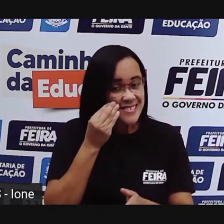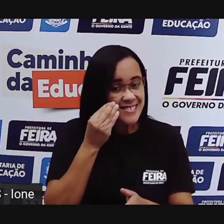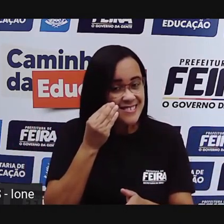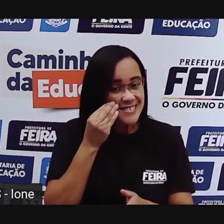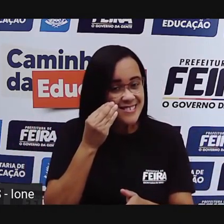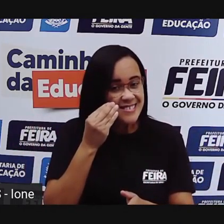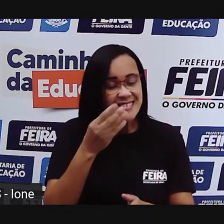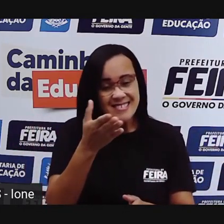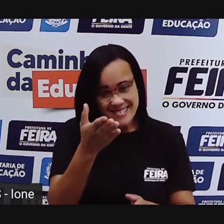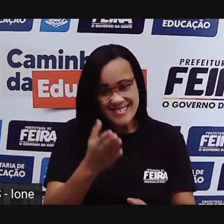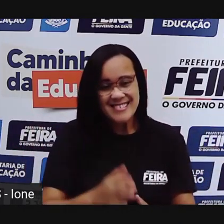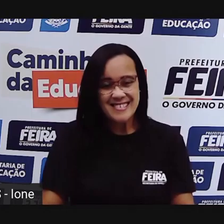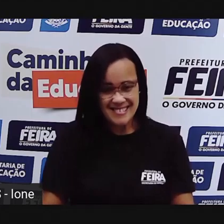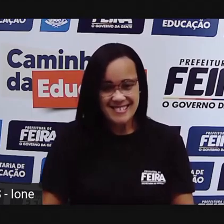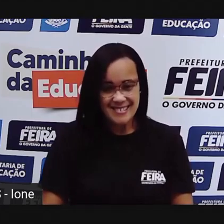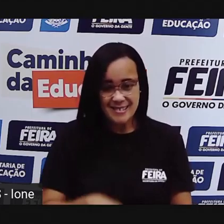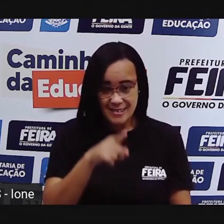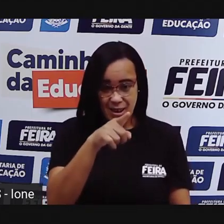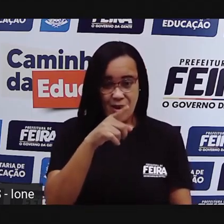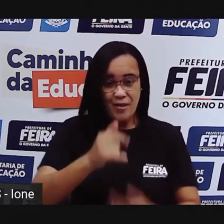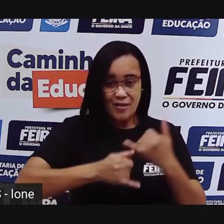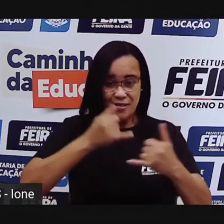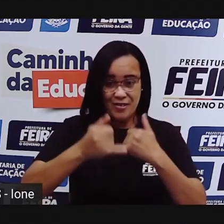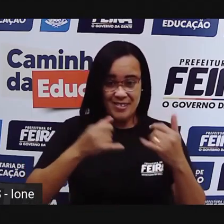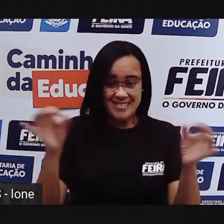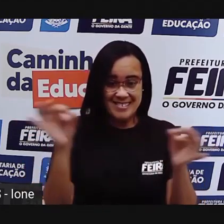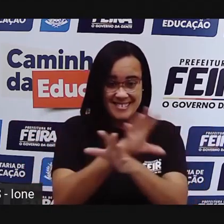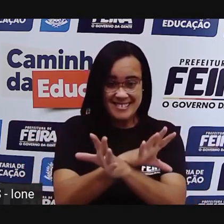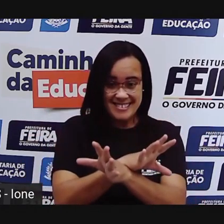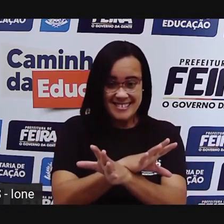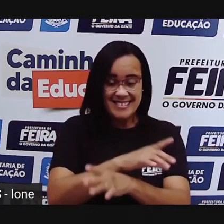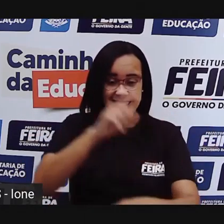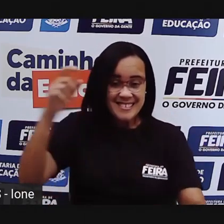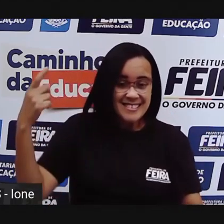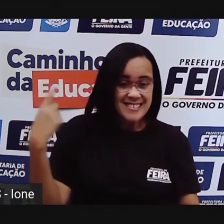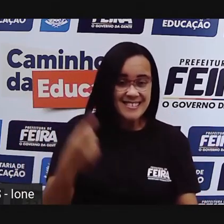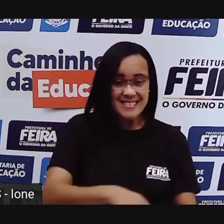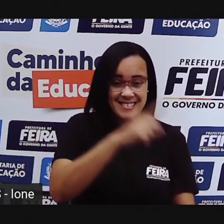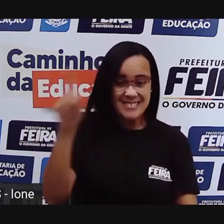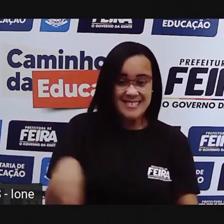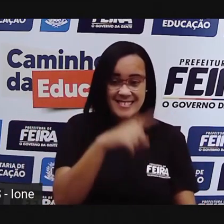vou testar daqui, tá, meninada? Vamos lá! É um, é dois, é três e...